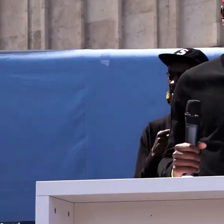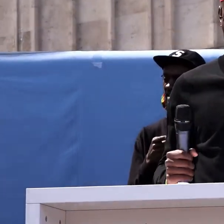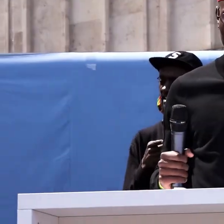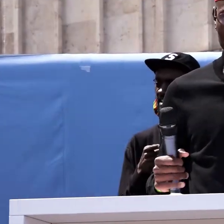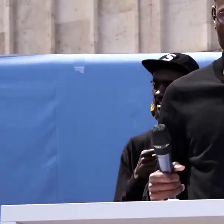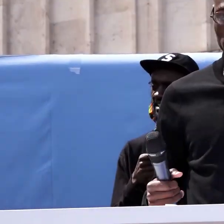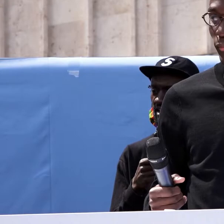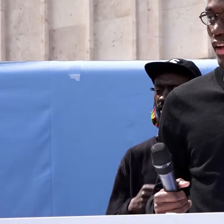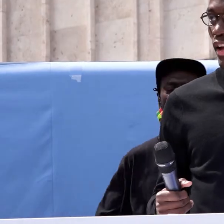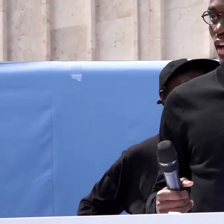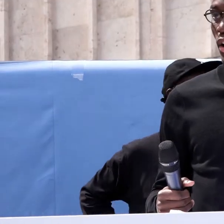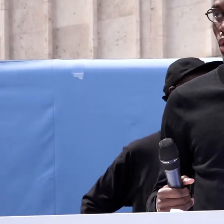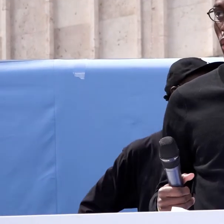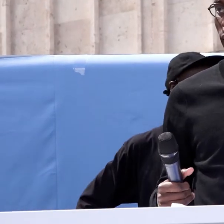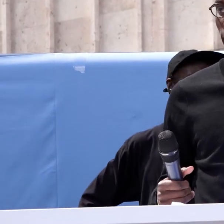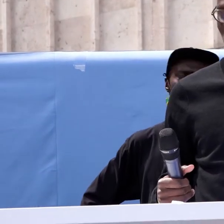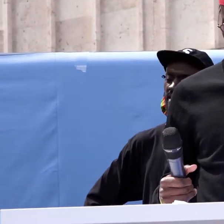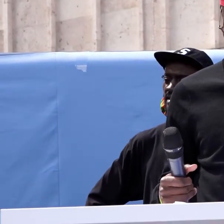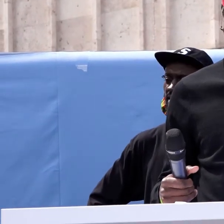Okay.